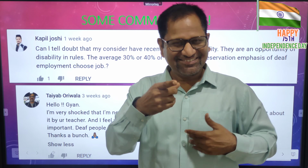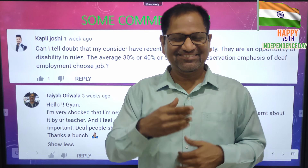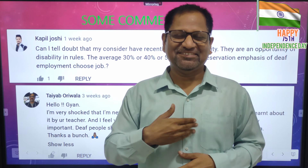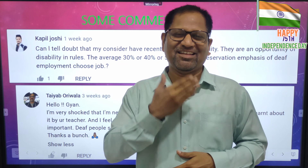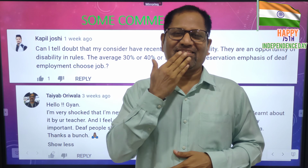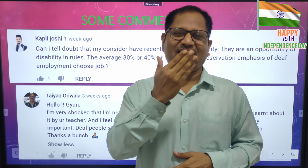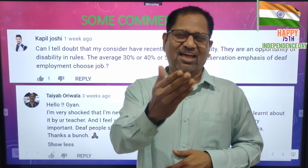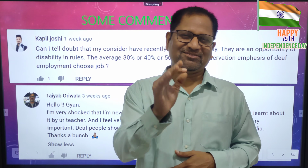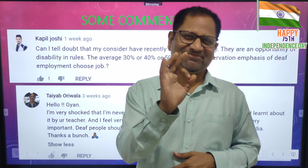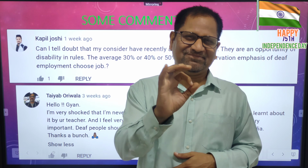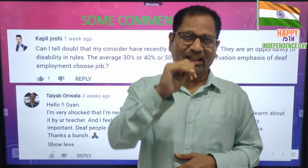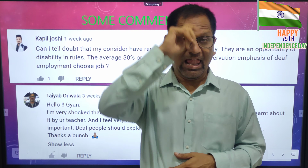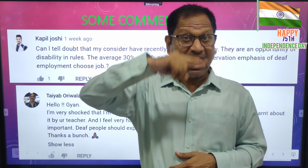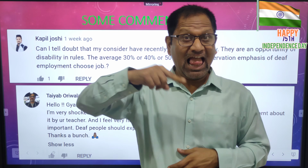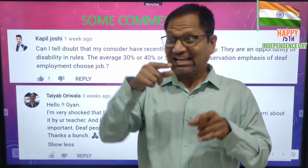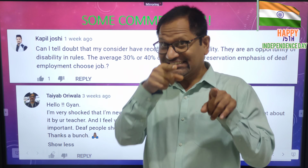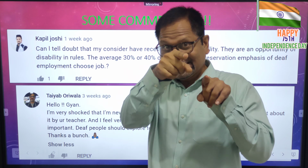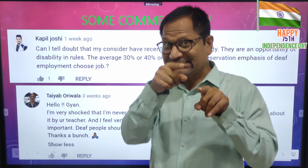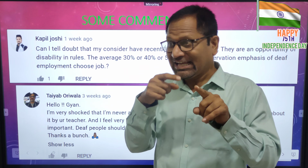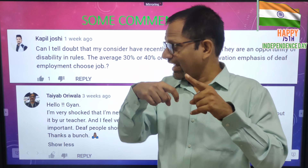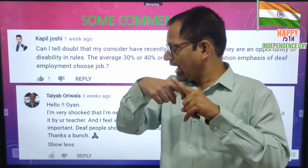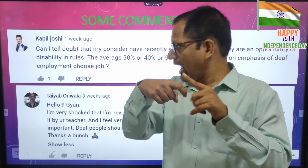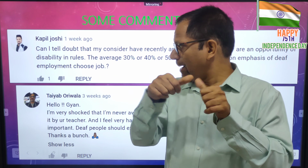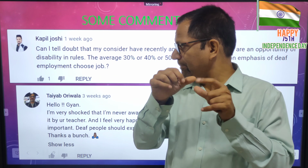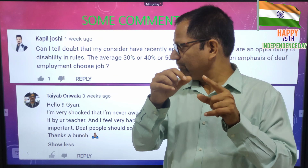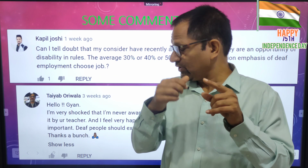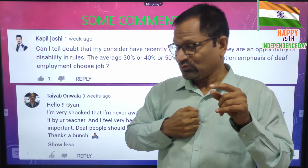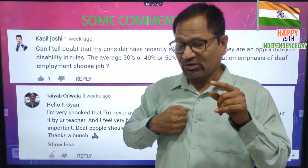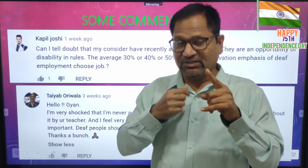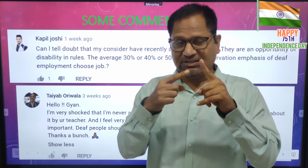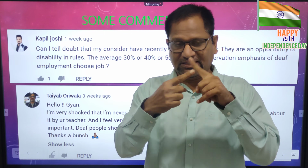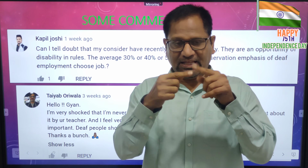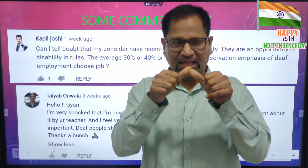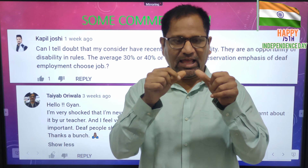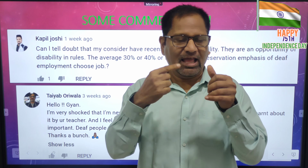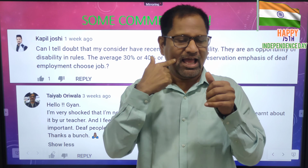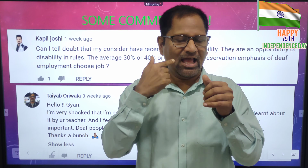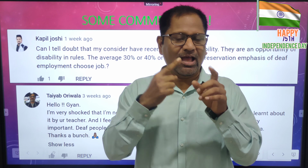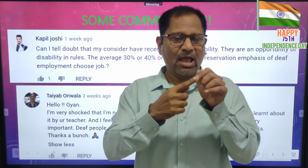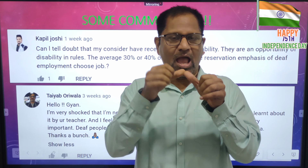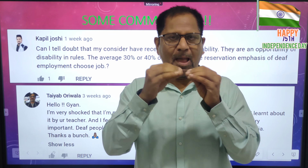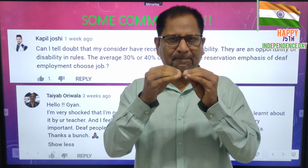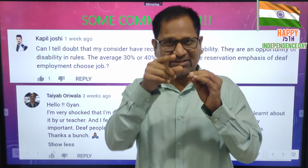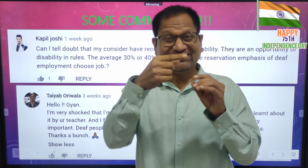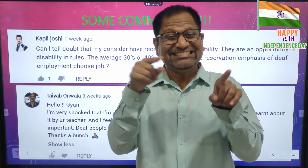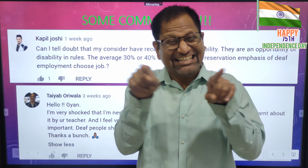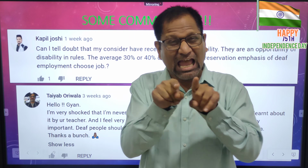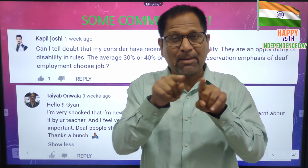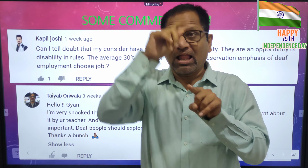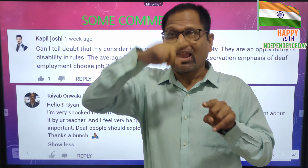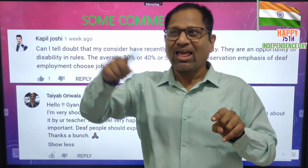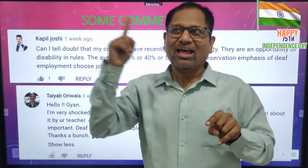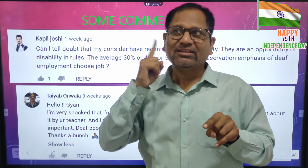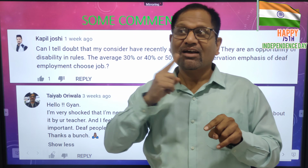है, बहुत खुशी हो रही है। तो मैं आपको भी थैंक यू बोलना चाहूँगा कि आप चैनल को सब्सक्राइब किया और आप ये देख रहे हैं। तैयब